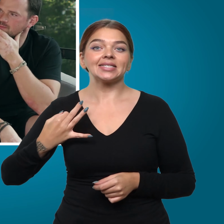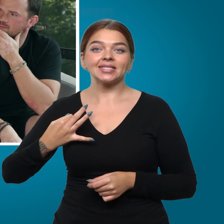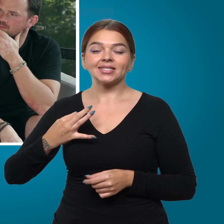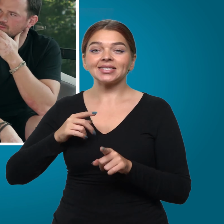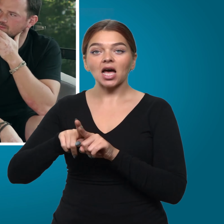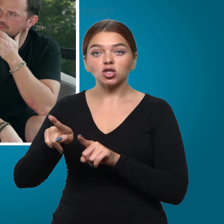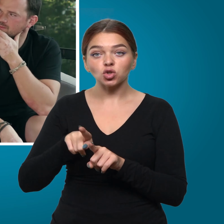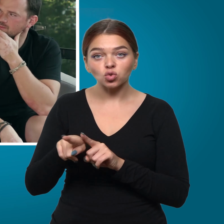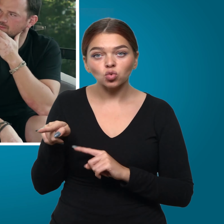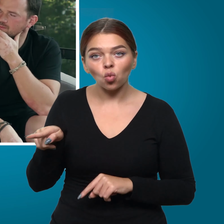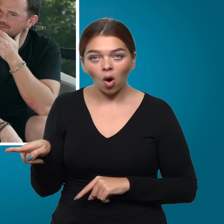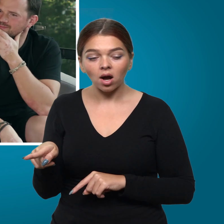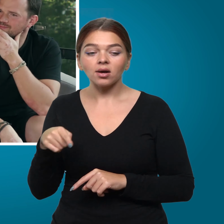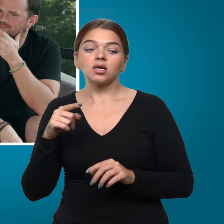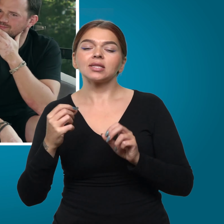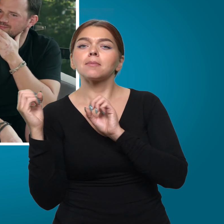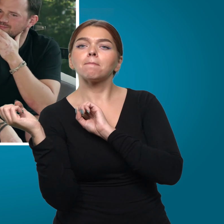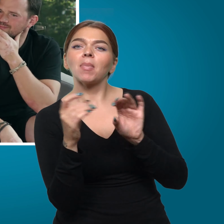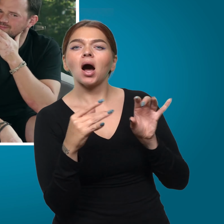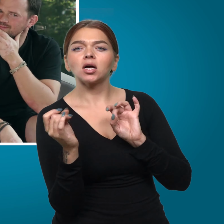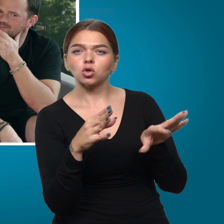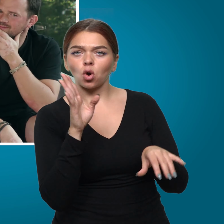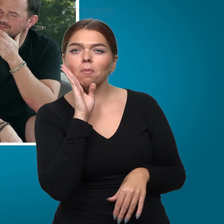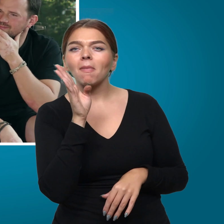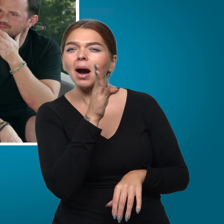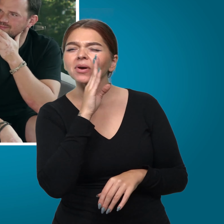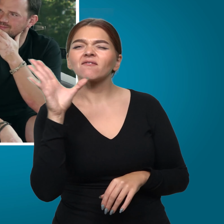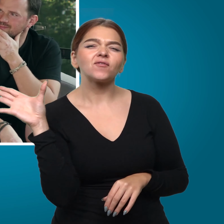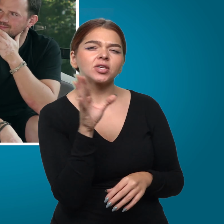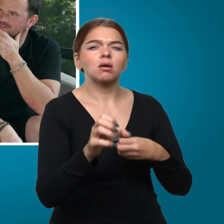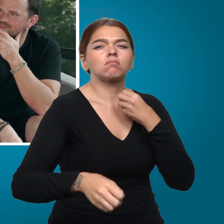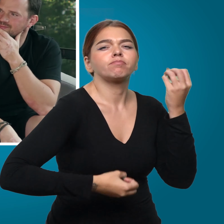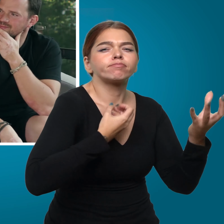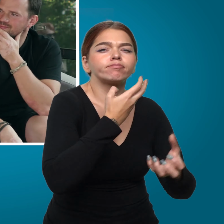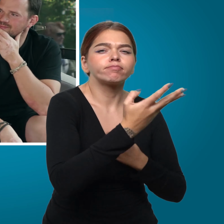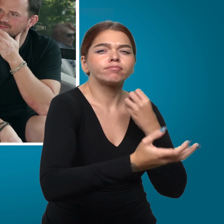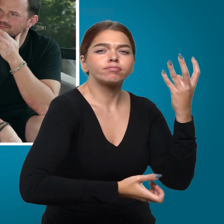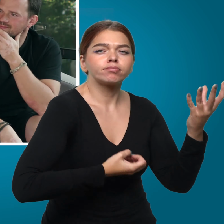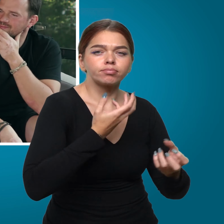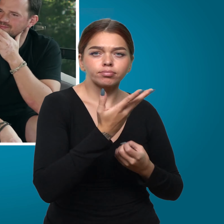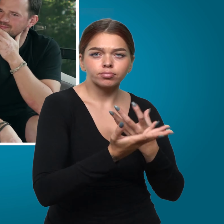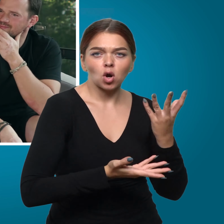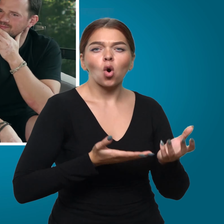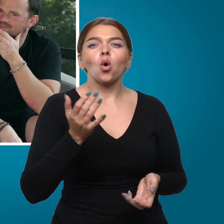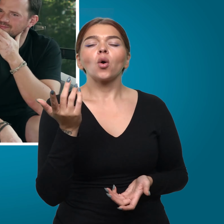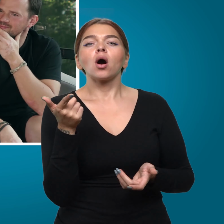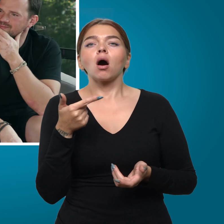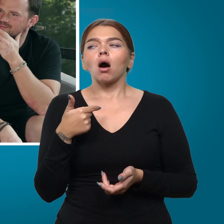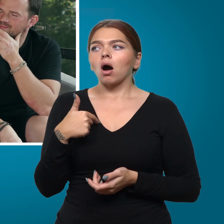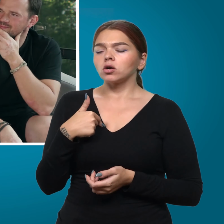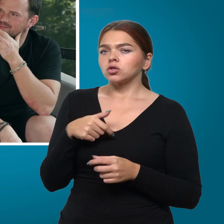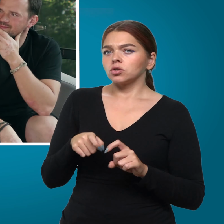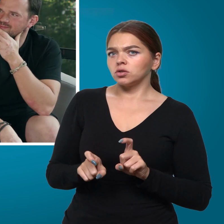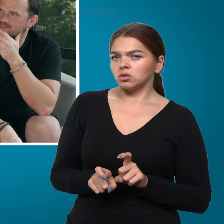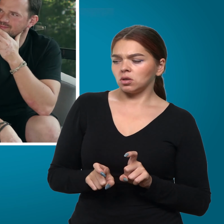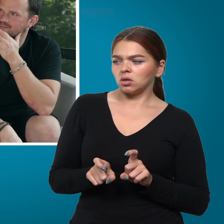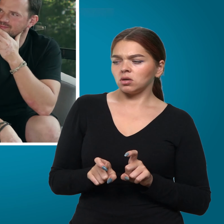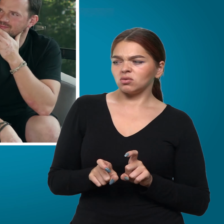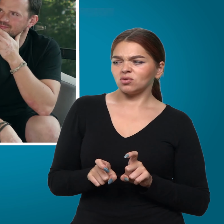Viską. Kur aš tiesiog sėdėdavau, karpydavau ausimis ir galvodavau, turim tai pasakojai,